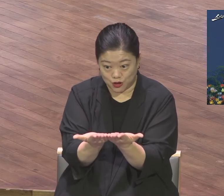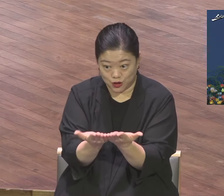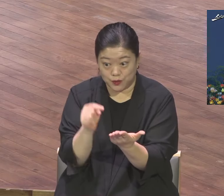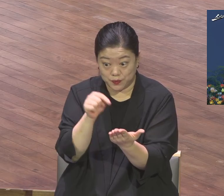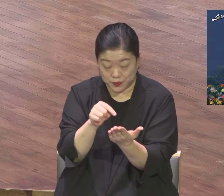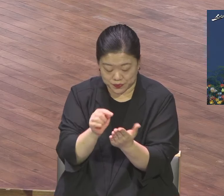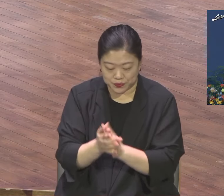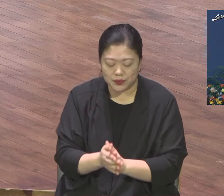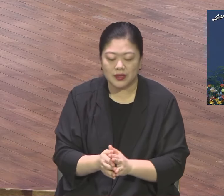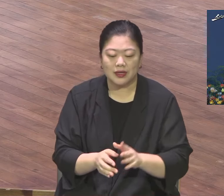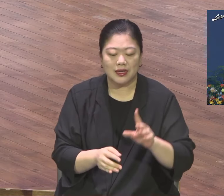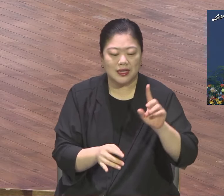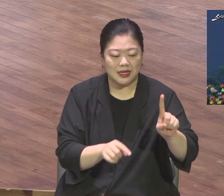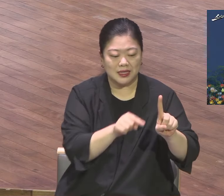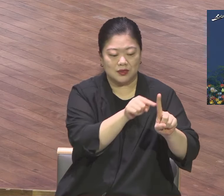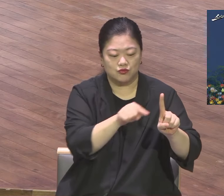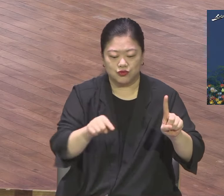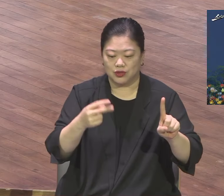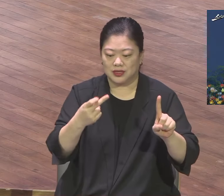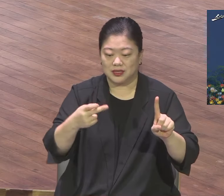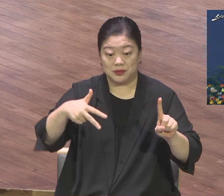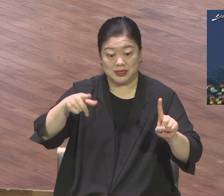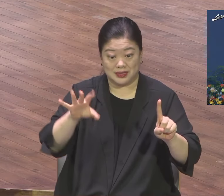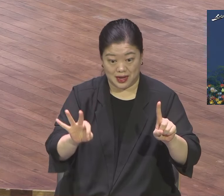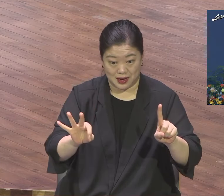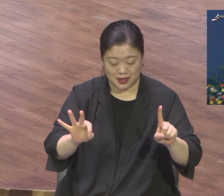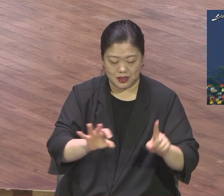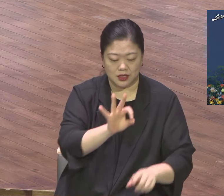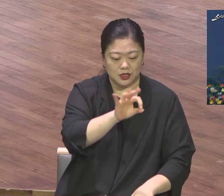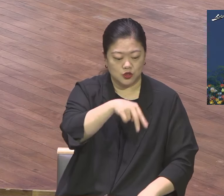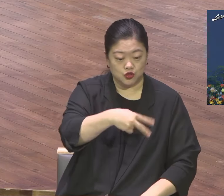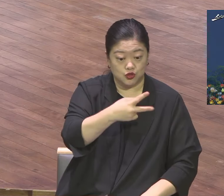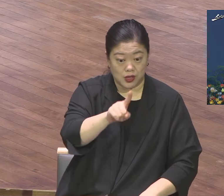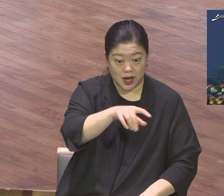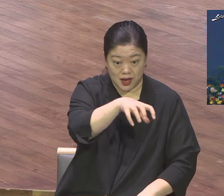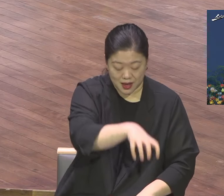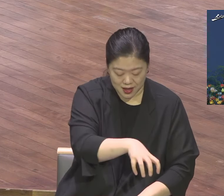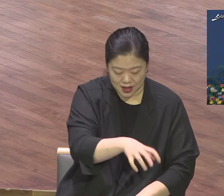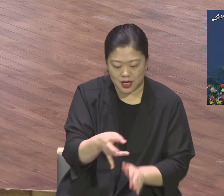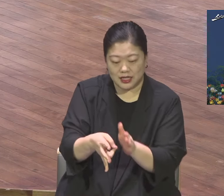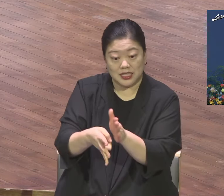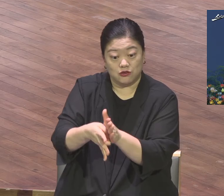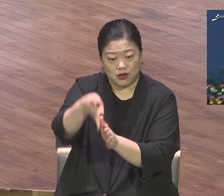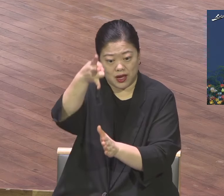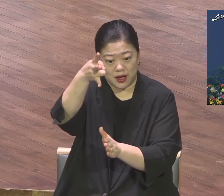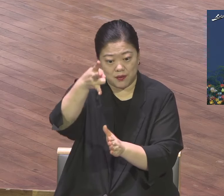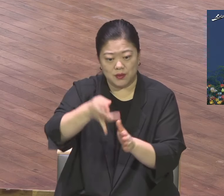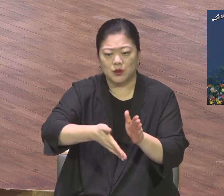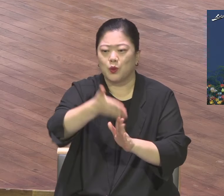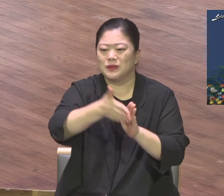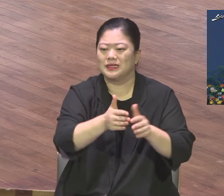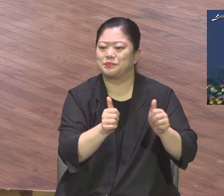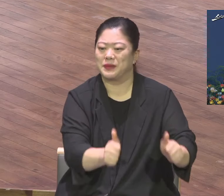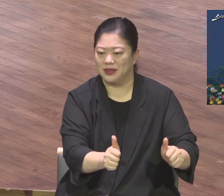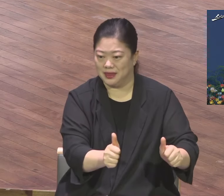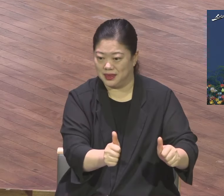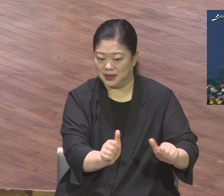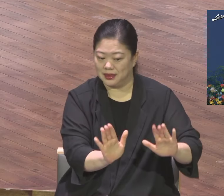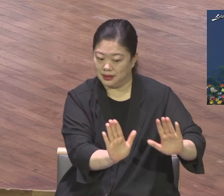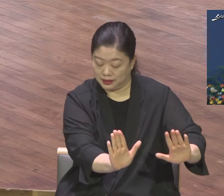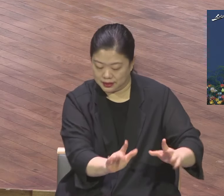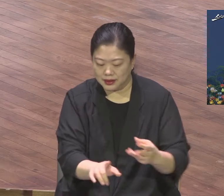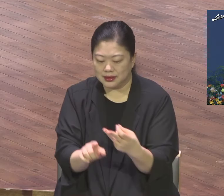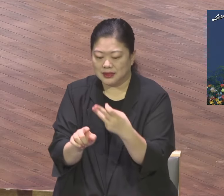1장부터 12장까지 유다와 예루살렘에 대한 심판 메시지입니다. 그리고 13장부터